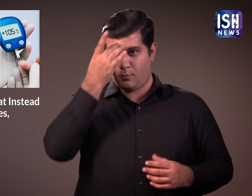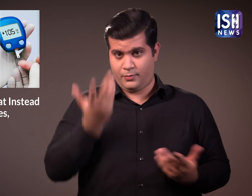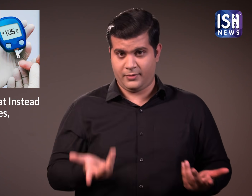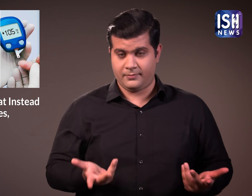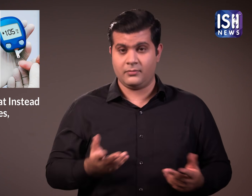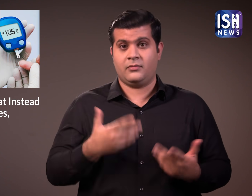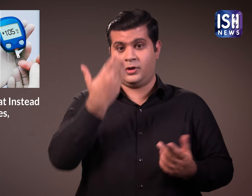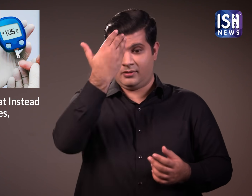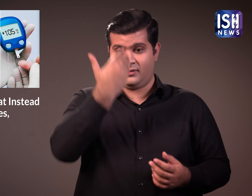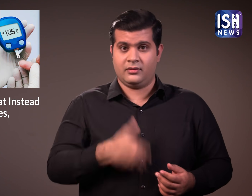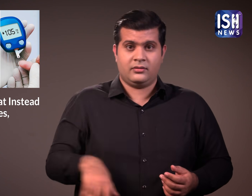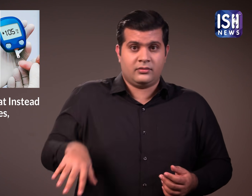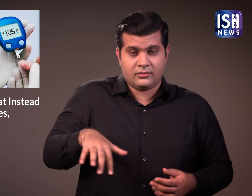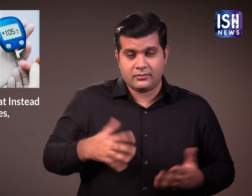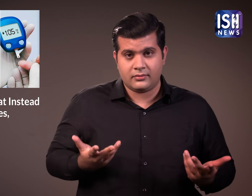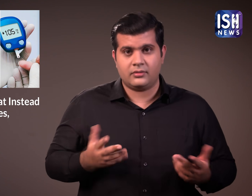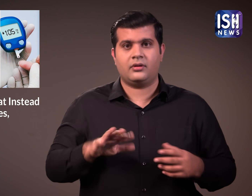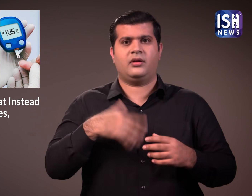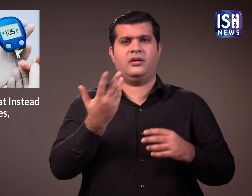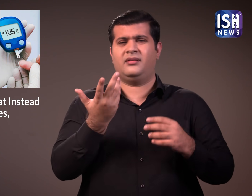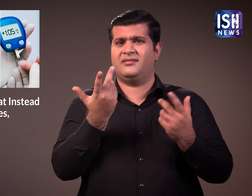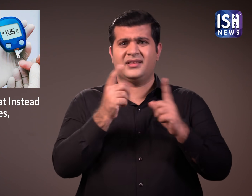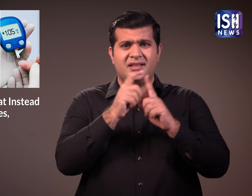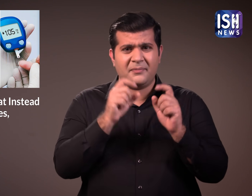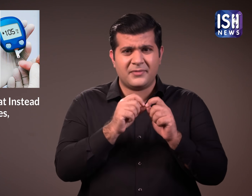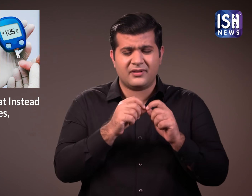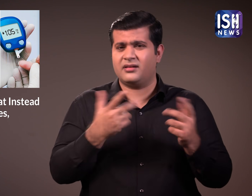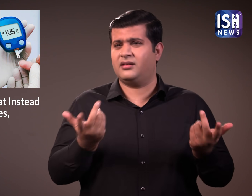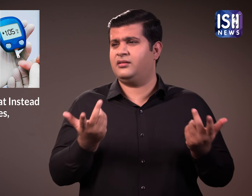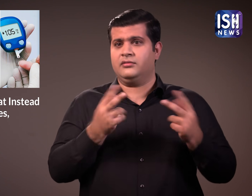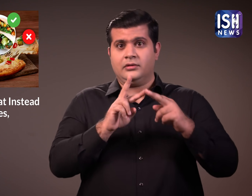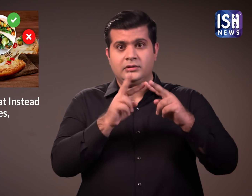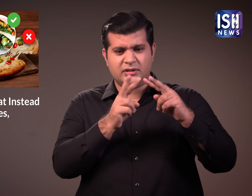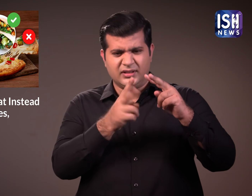स्वास्त्य समस्याओं का कारण बन सकना है।